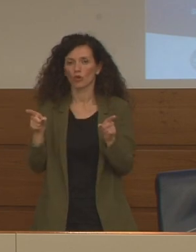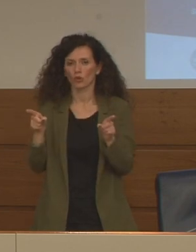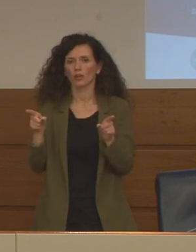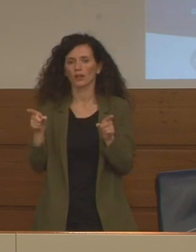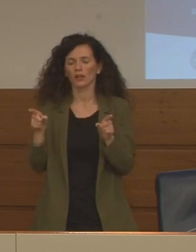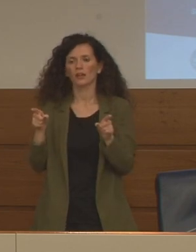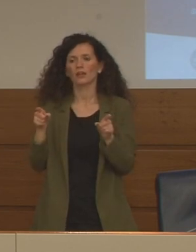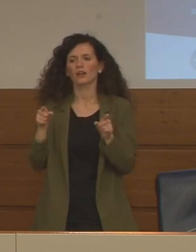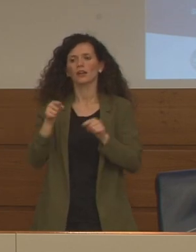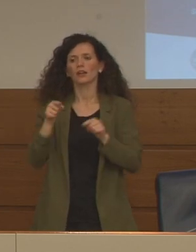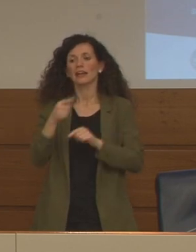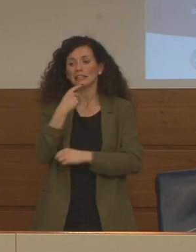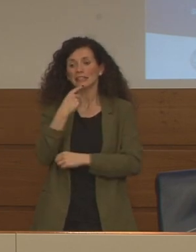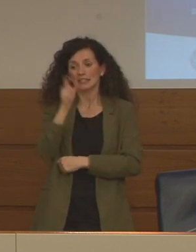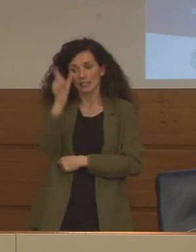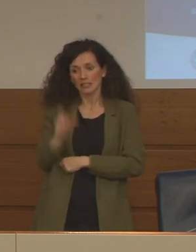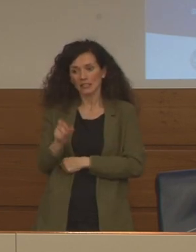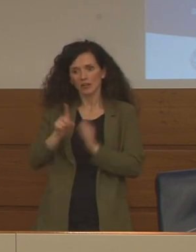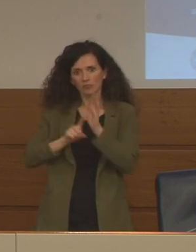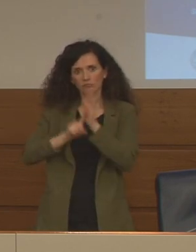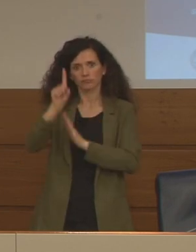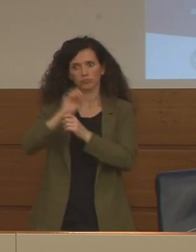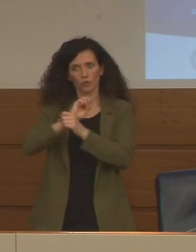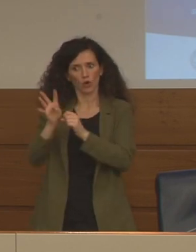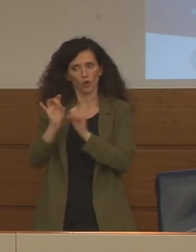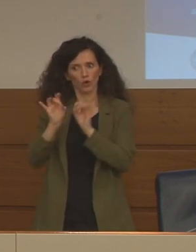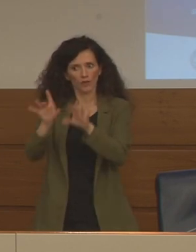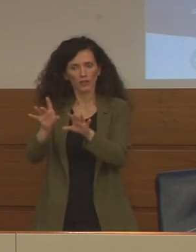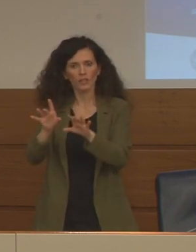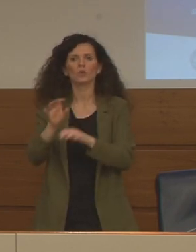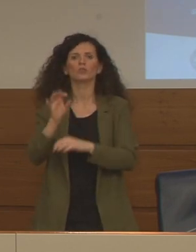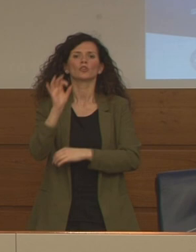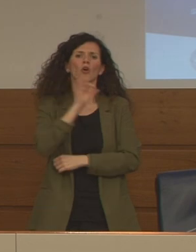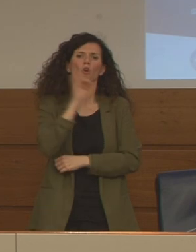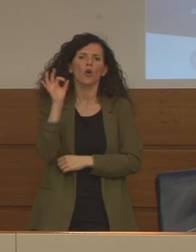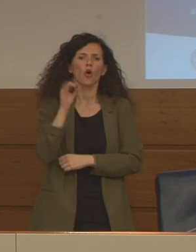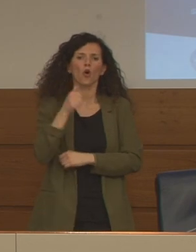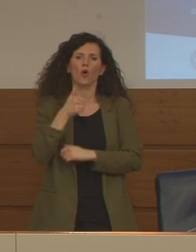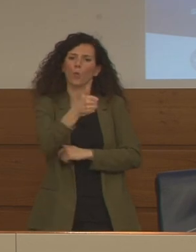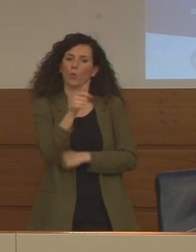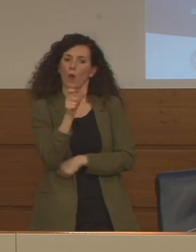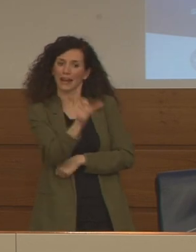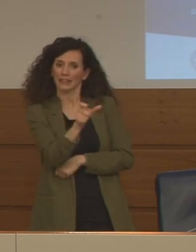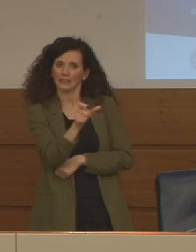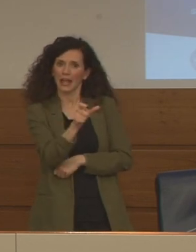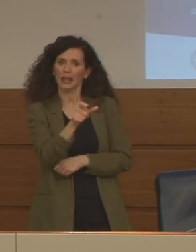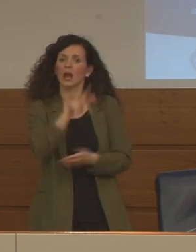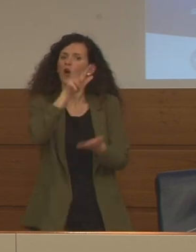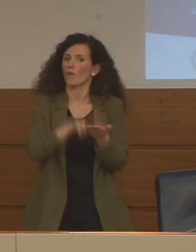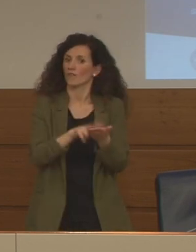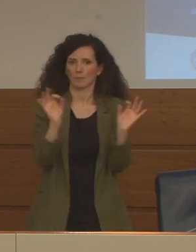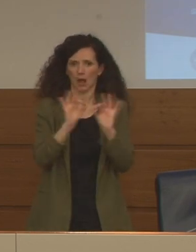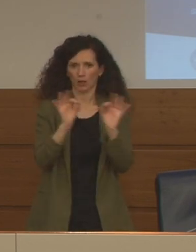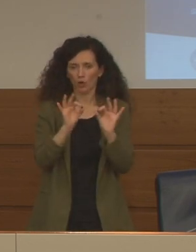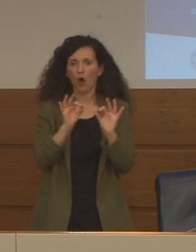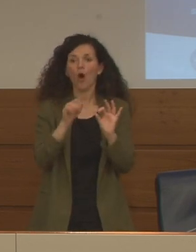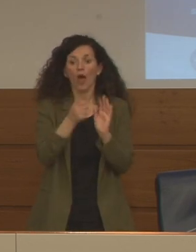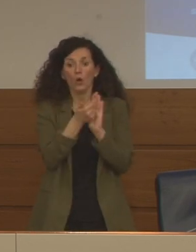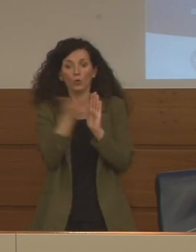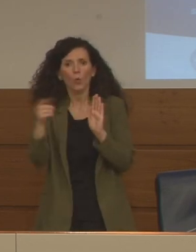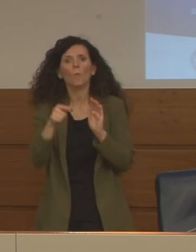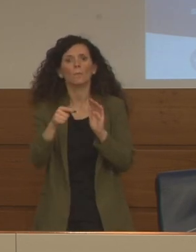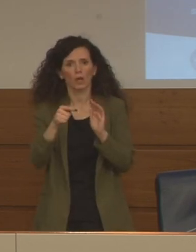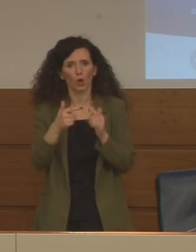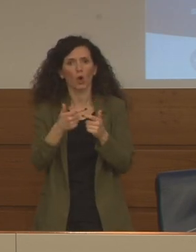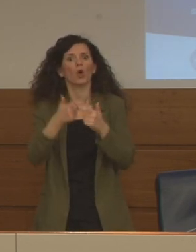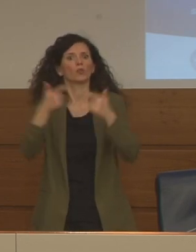anche di positivi ma semplicemente quarantenati senza essere stati confermati è più ampio e da lì la